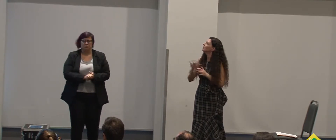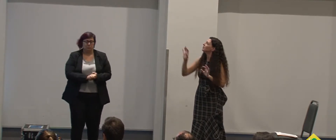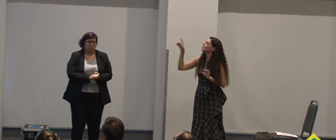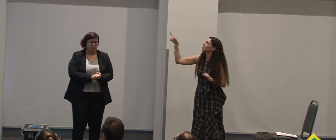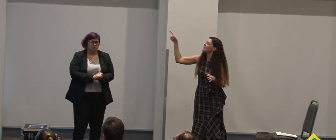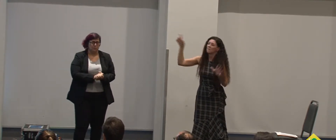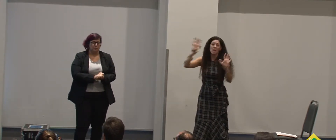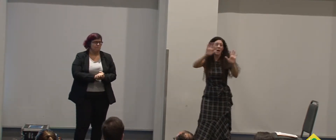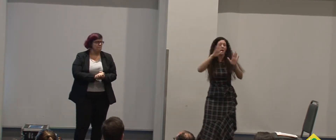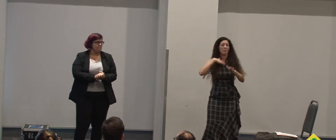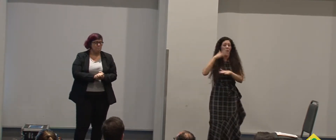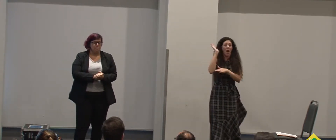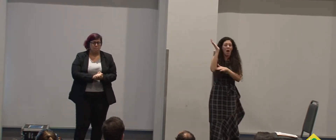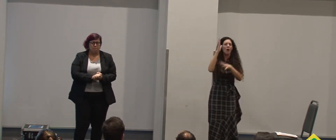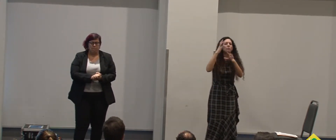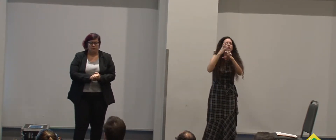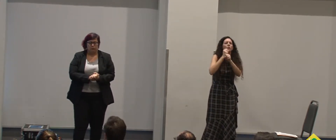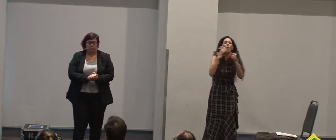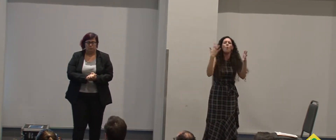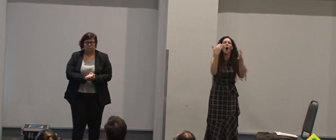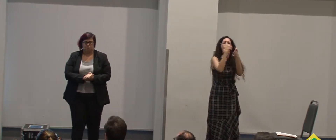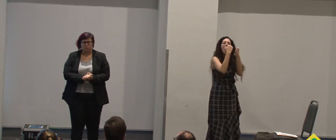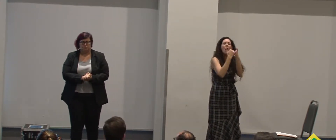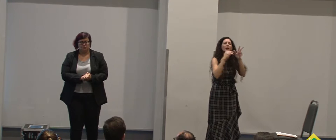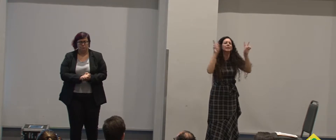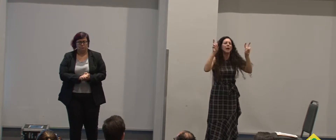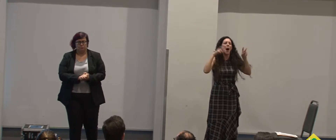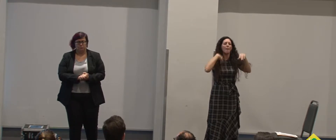Pode passar, por favor.